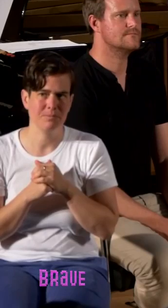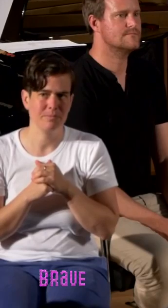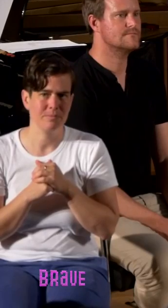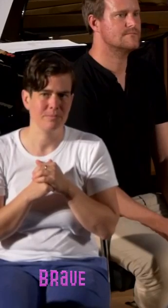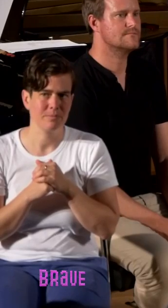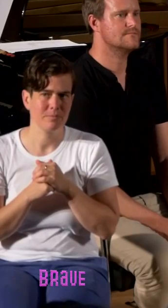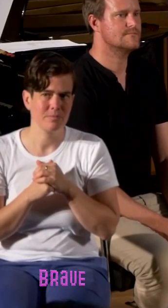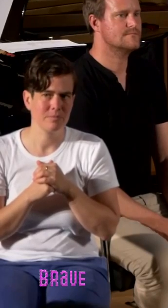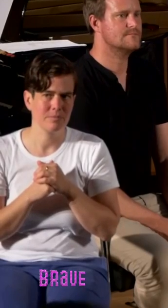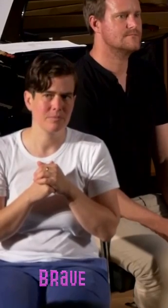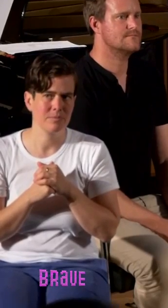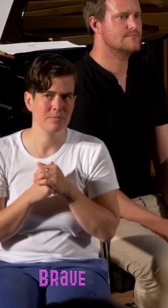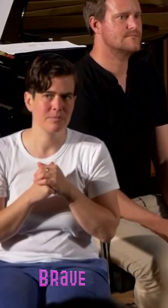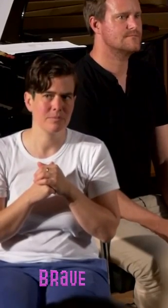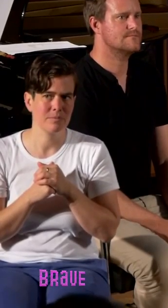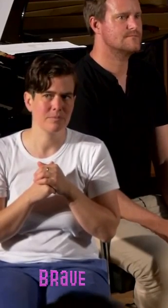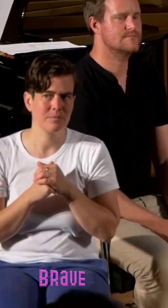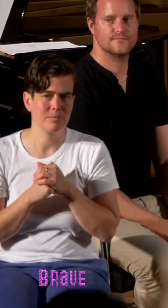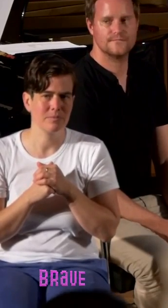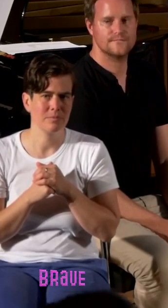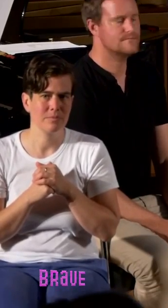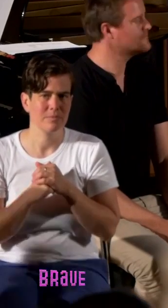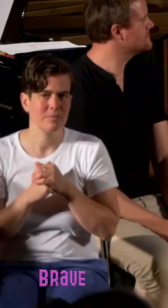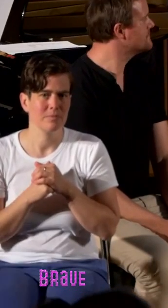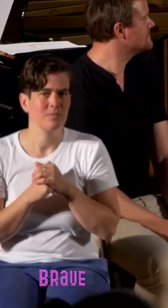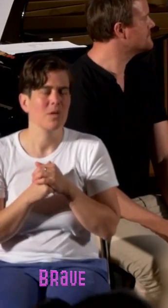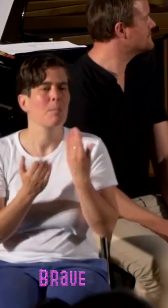wenn ich jetzt zum Beispiel nochmal auf dieses Thema mit der Haft komme,